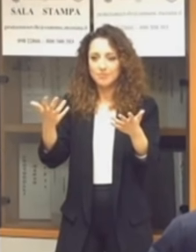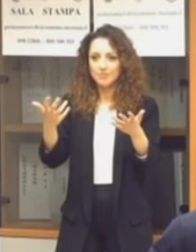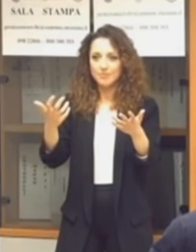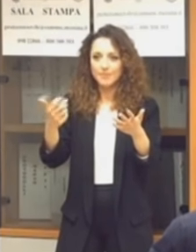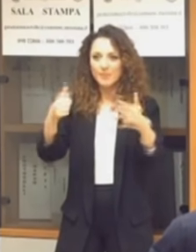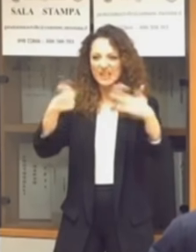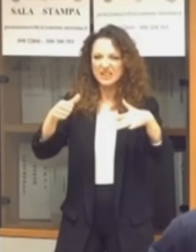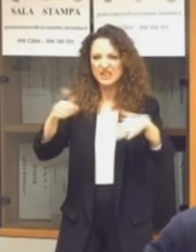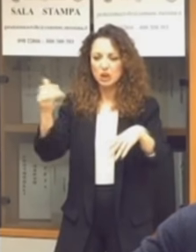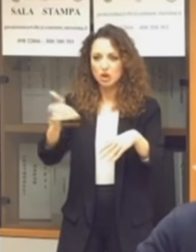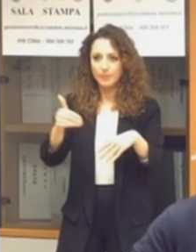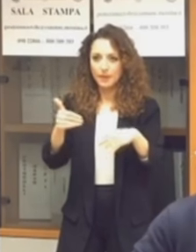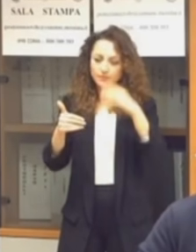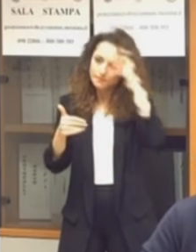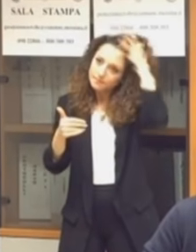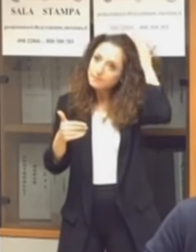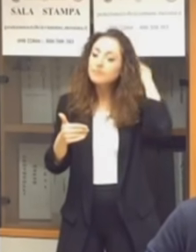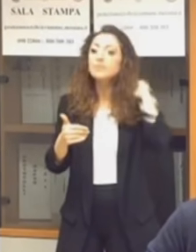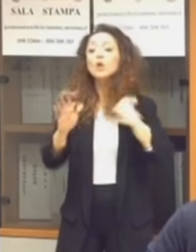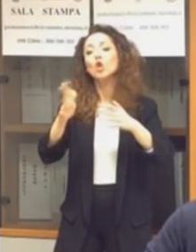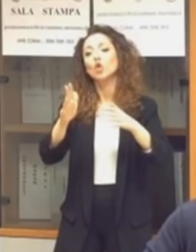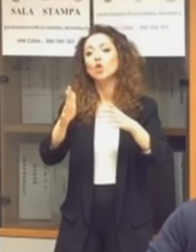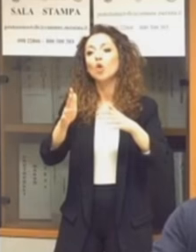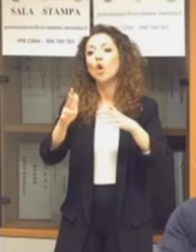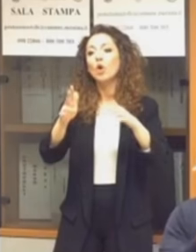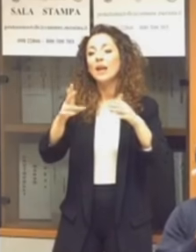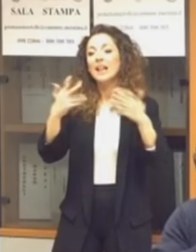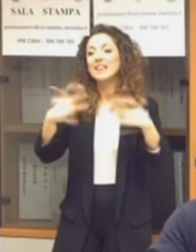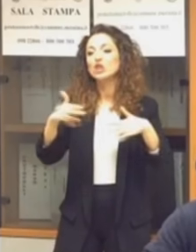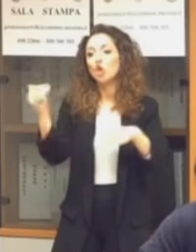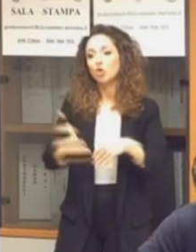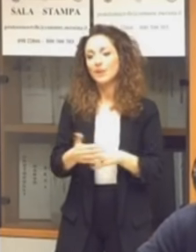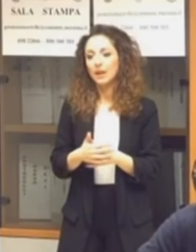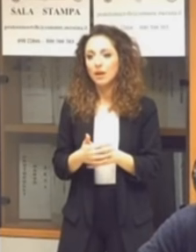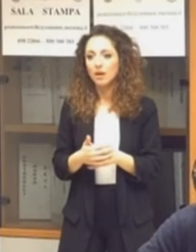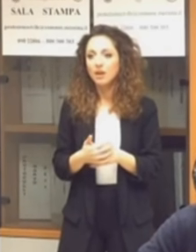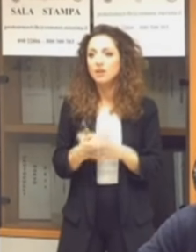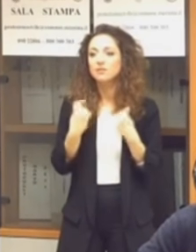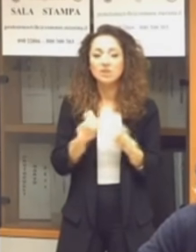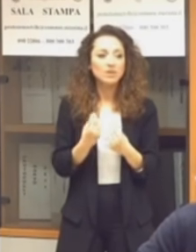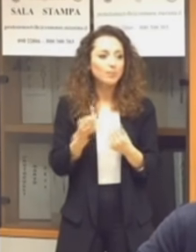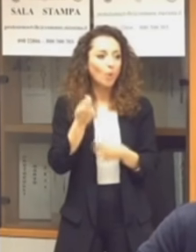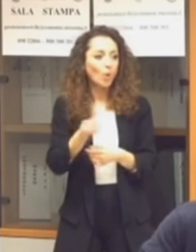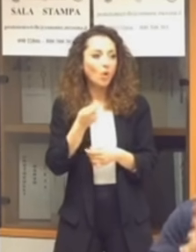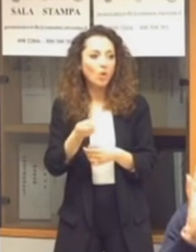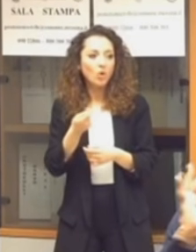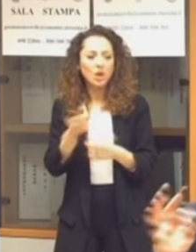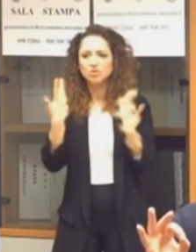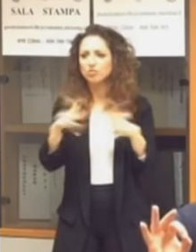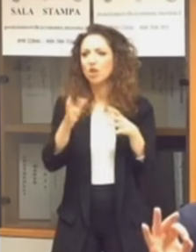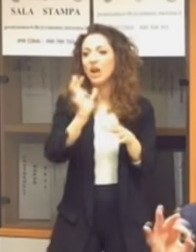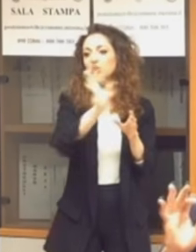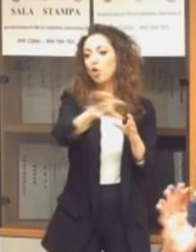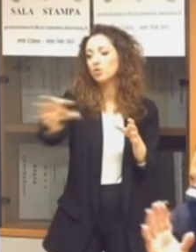16.000, no? Io vendo 18.000. Oh, 18.000, bene. E a cui facciamo ridere con 18.000? Già abbiamo iniziato a distribuire dalle circoscrizioni. E